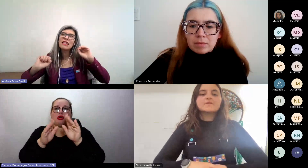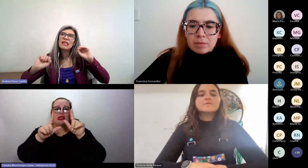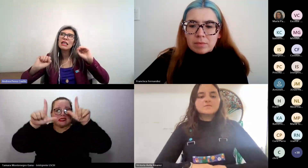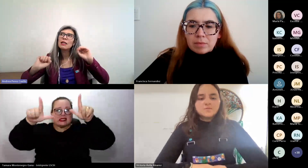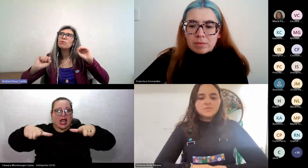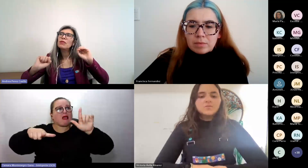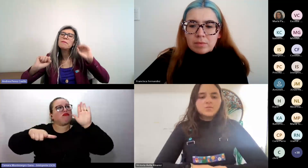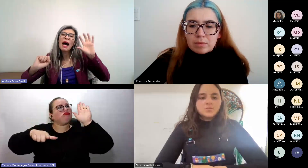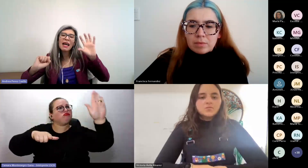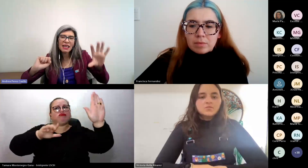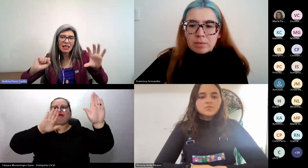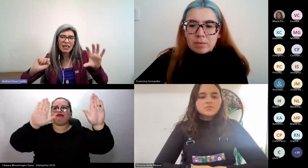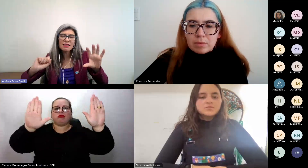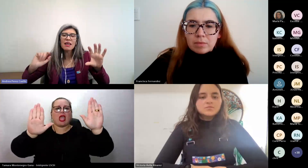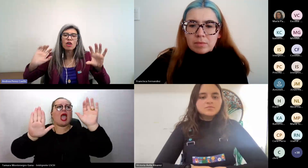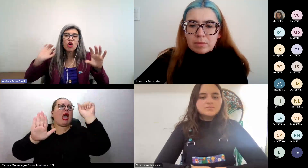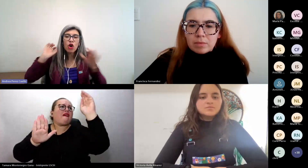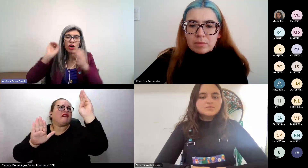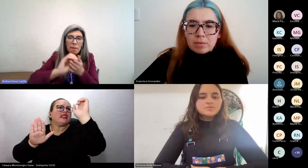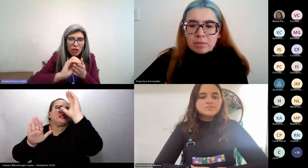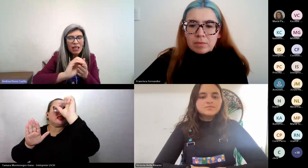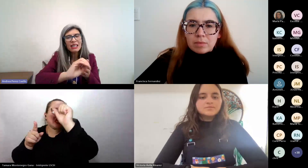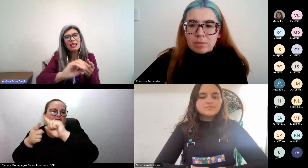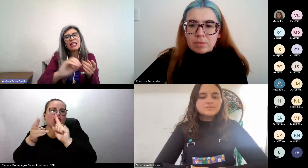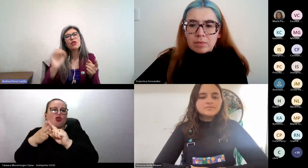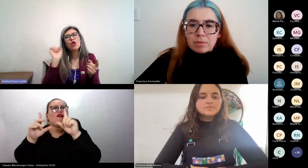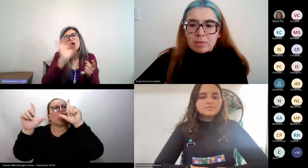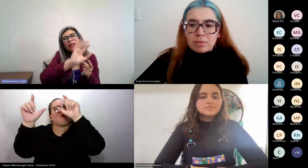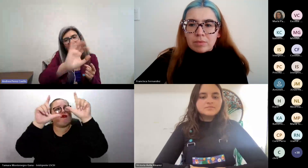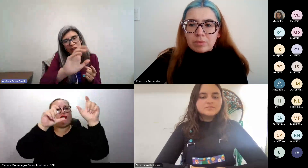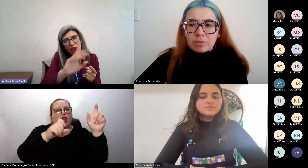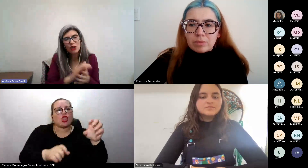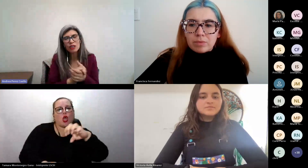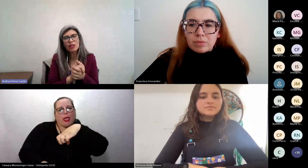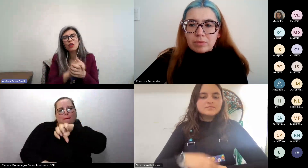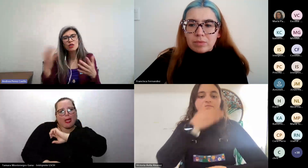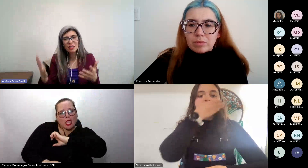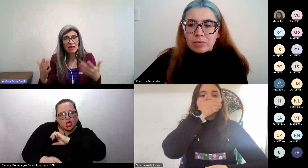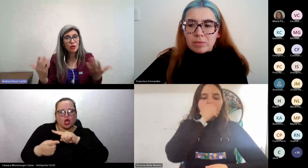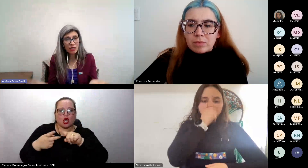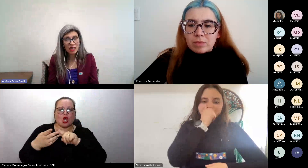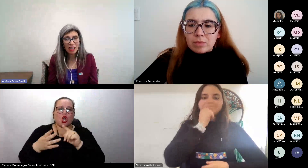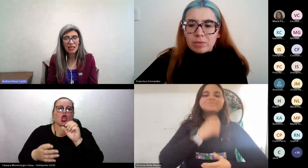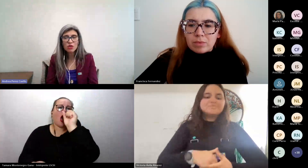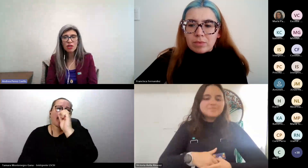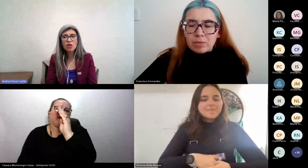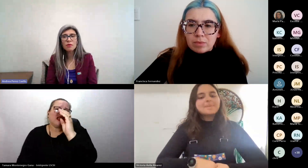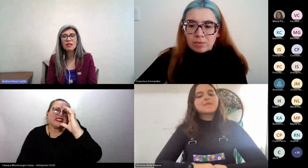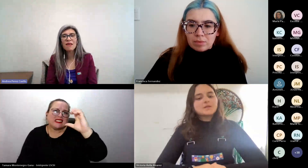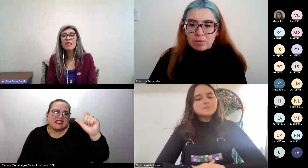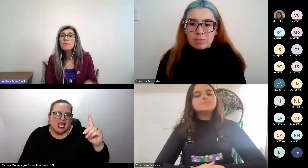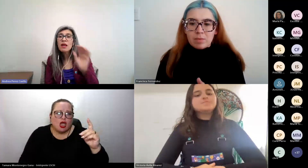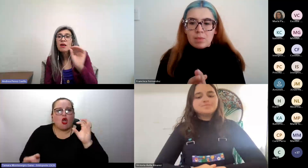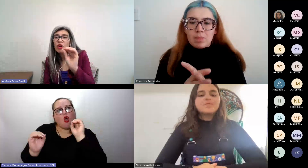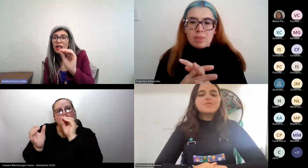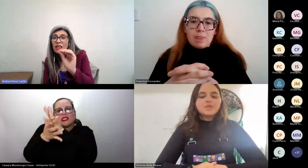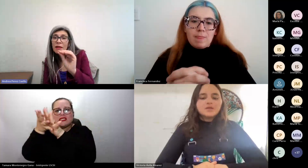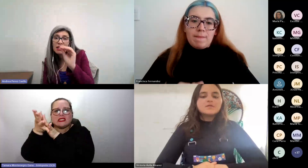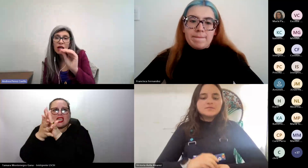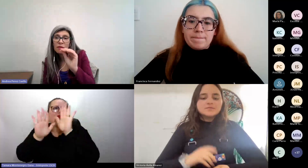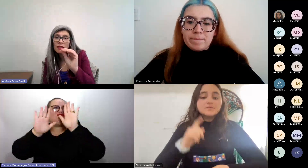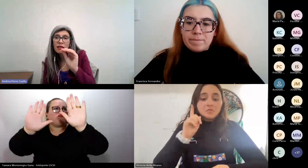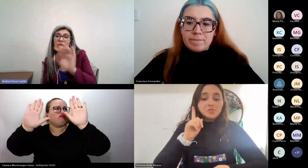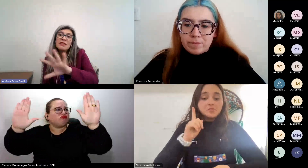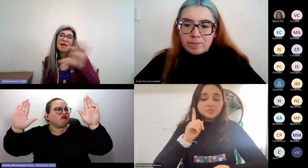distintas imágenes con español escrito, con dactilológico, con señas? ¿Ustedes creen que eso es recomendable? Bueno,